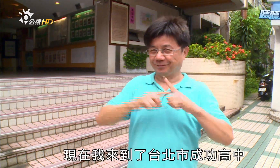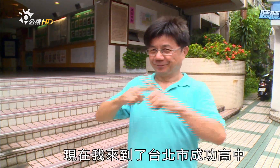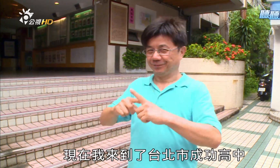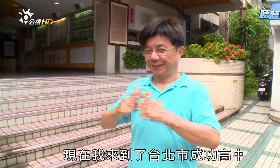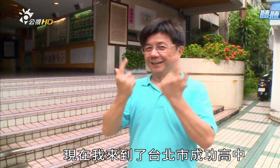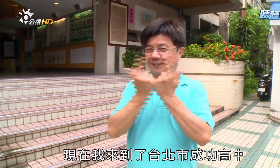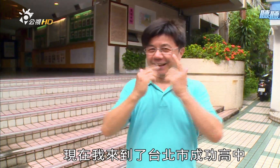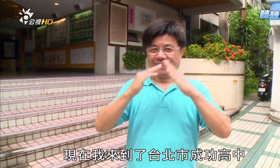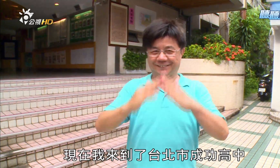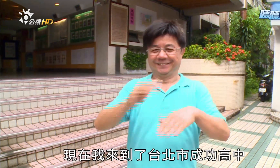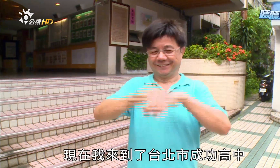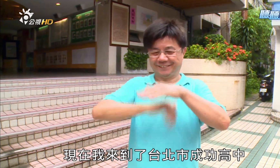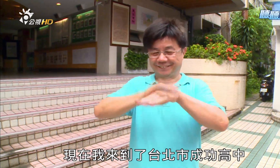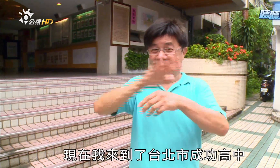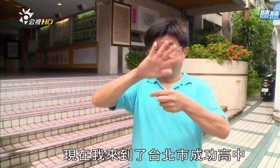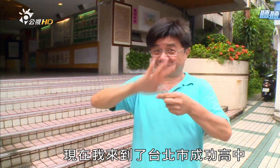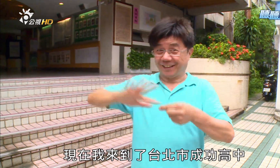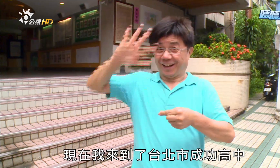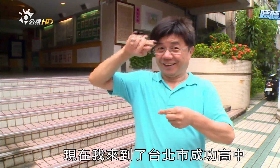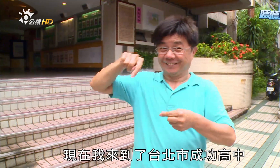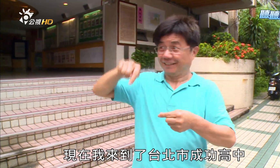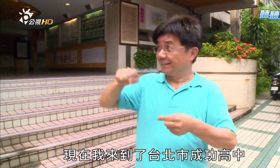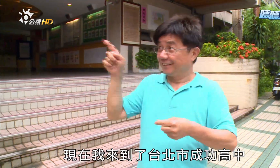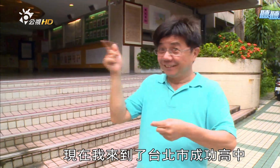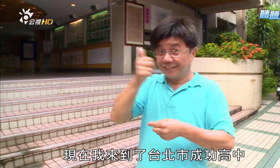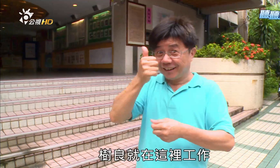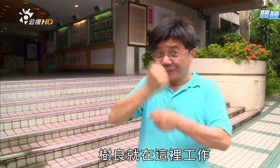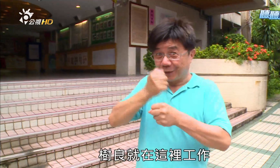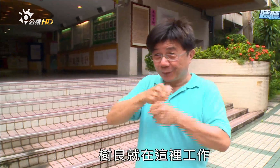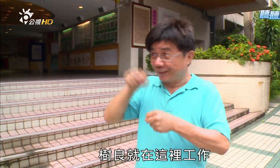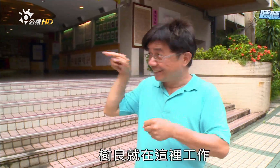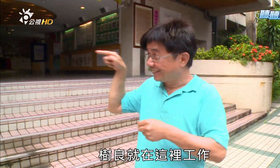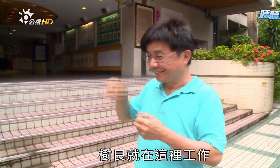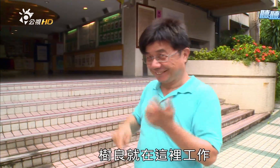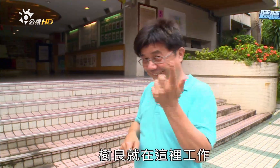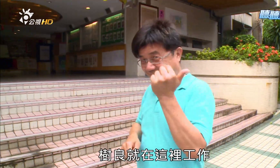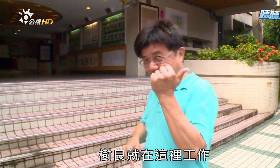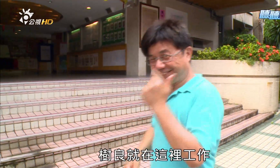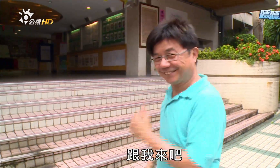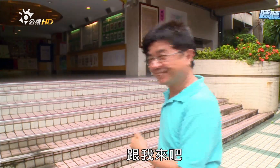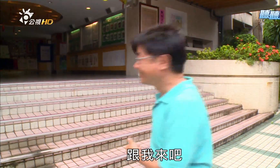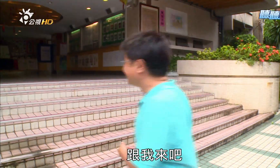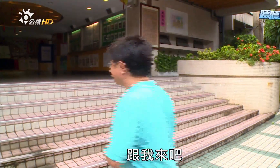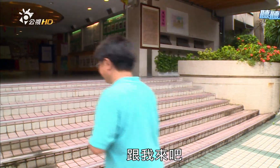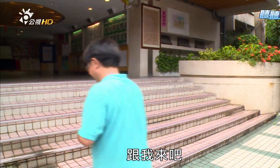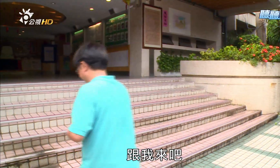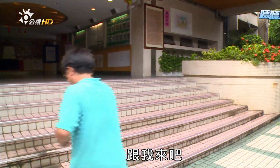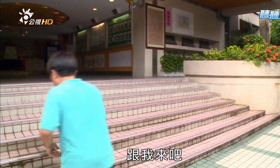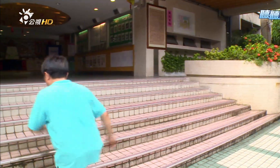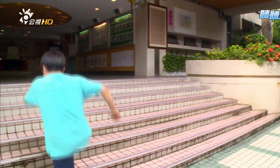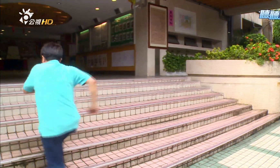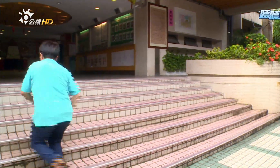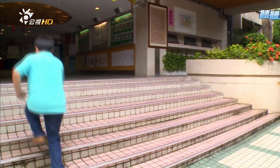现在呢，我来到了台北市成功高中，树良就在这里工作，跟我来吧。